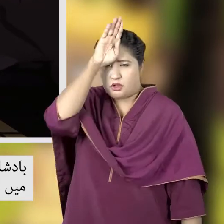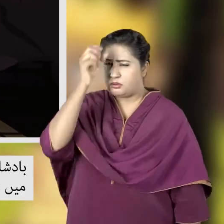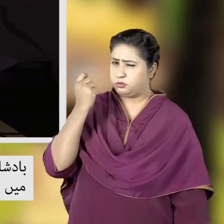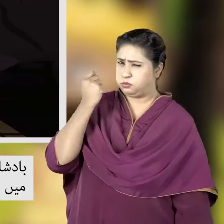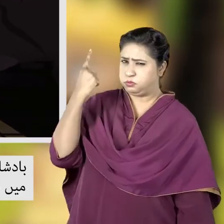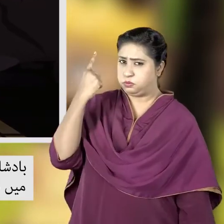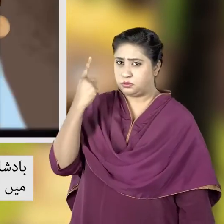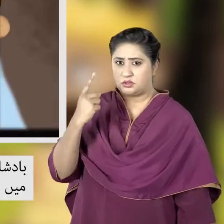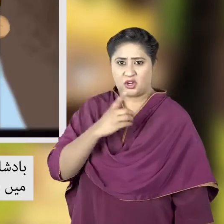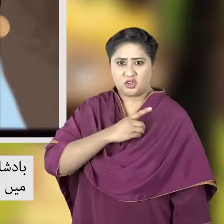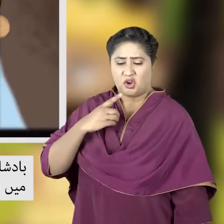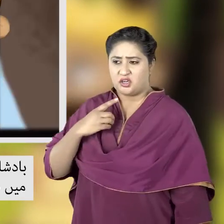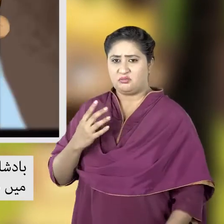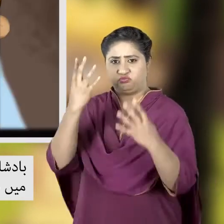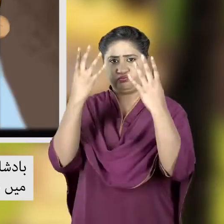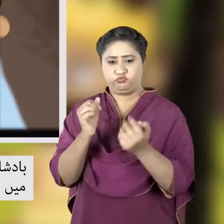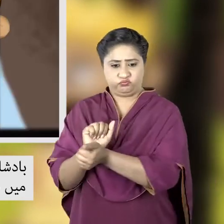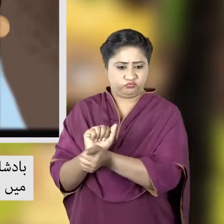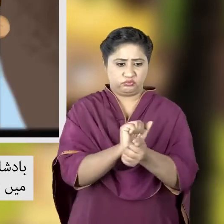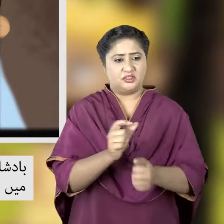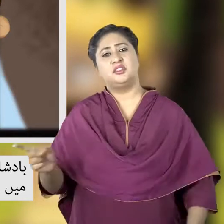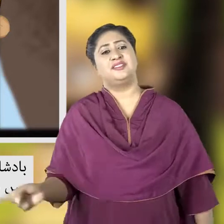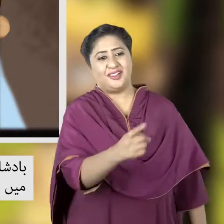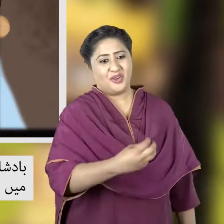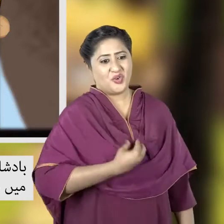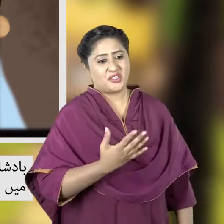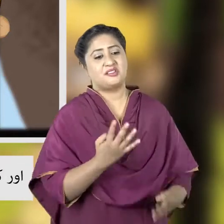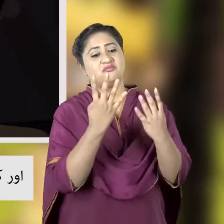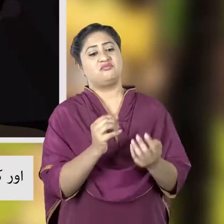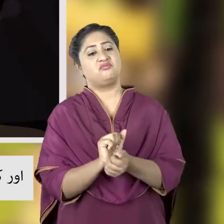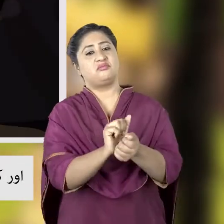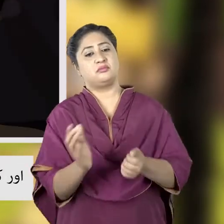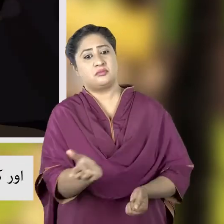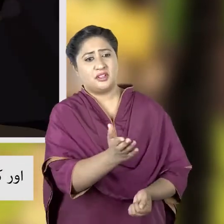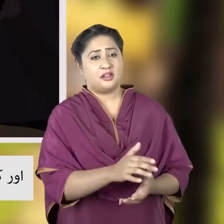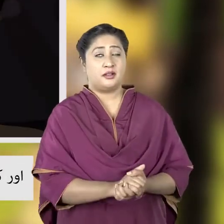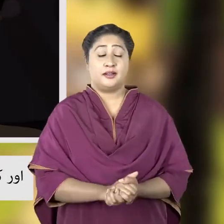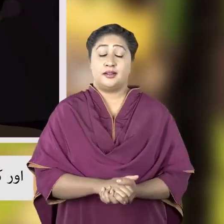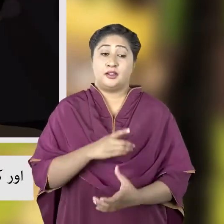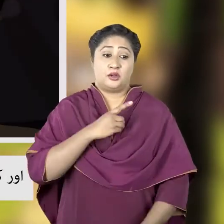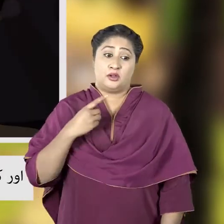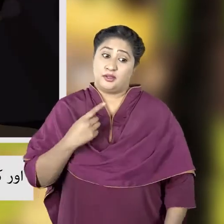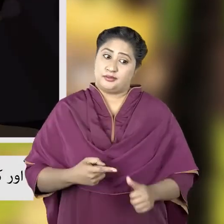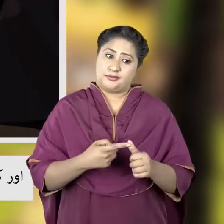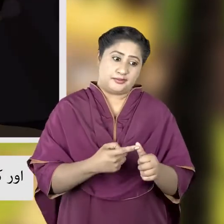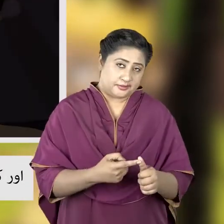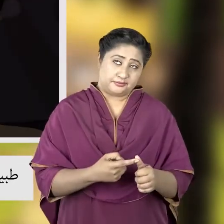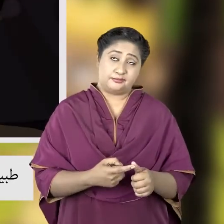بادشاہ کو بہت غصہ ہے اس نے طبیب کو قید خانے میں ڈلوا دیا اور کہا اب جیل میں خوش رہو